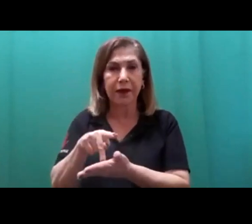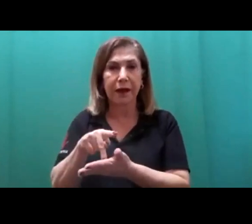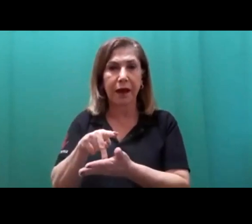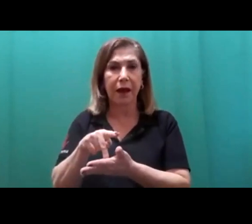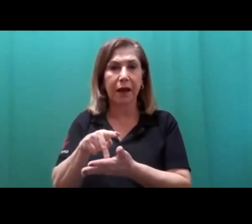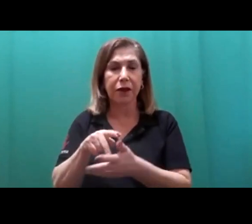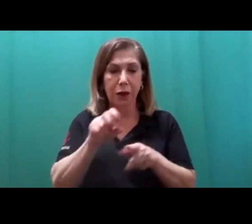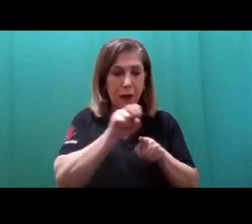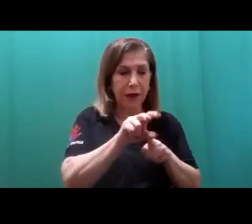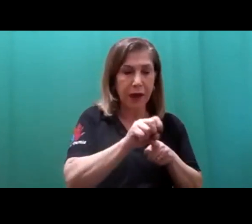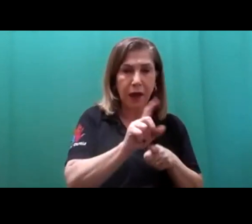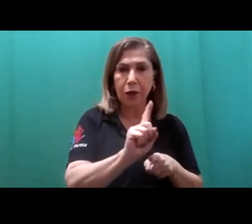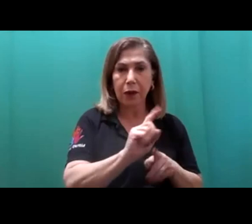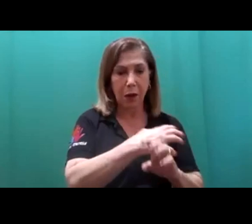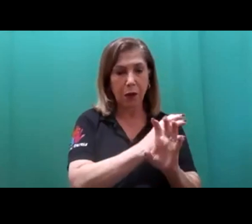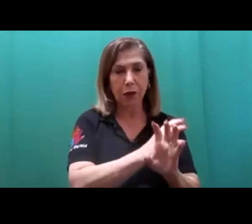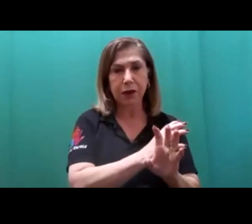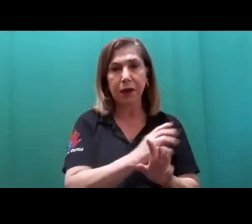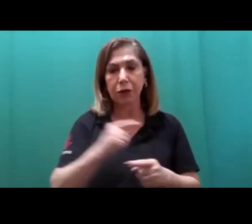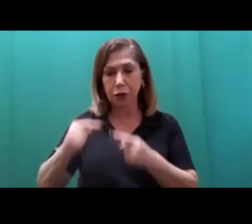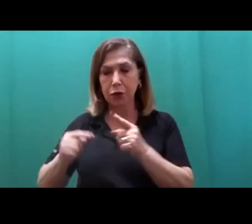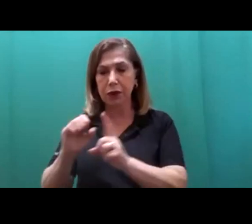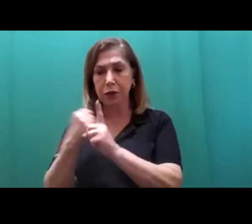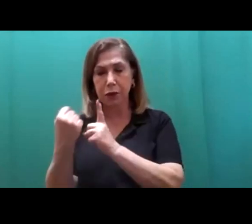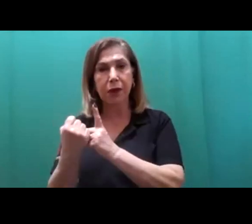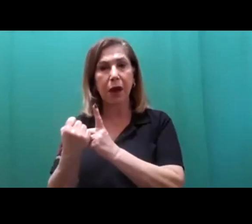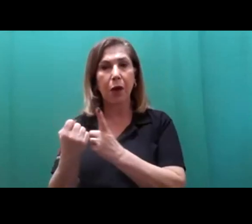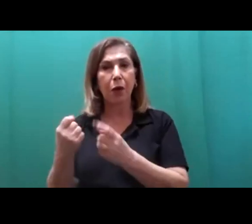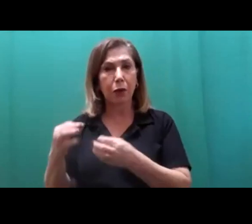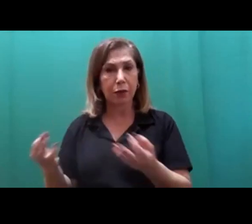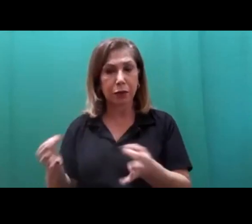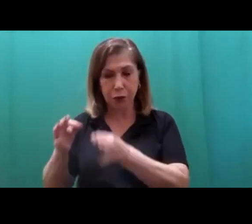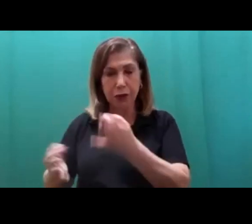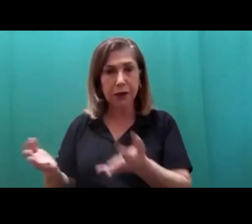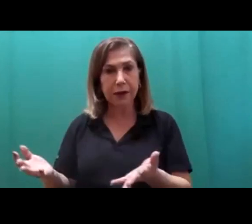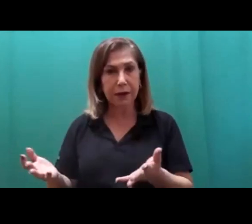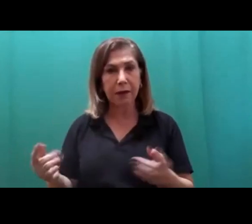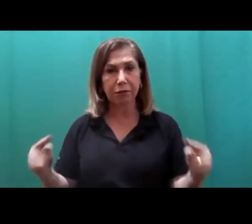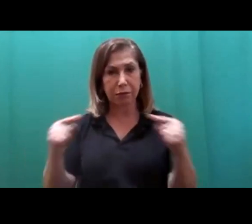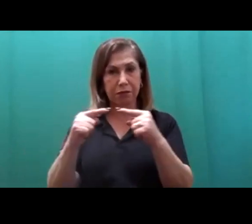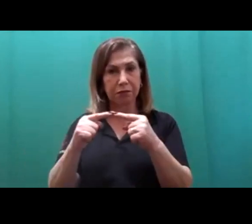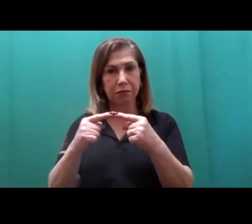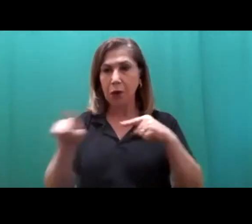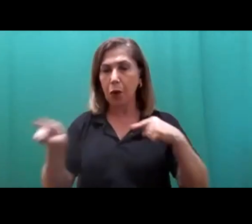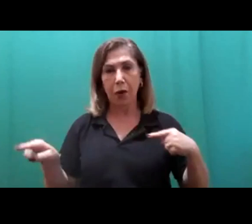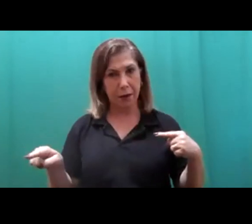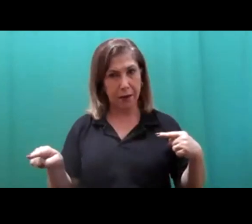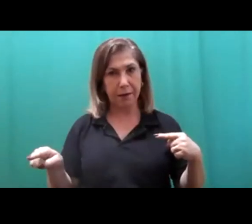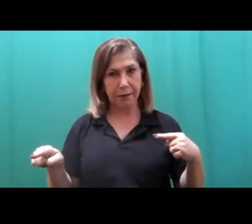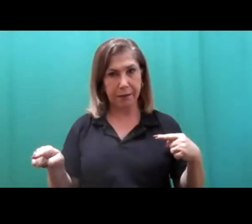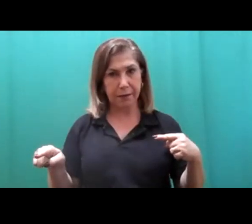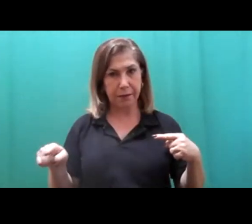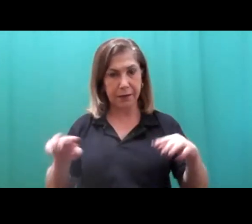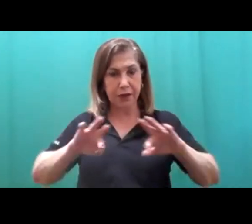agrotóxico, da justiça social, o agronegócio não cola nesses princípios. ele não cola. Os princípios do agronegócio